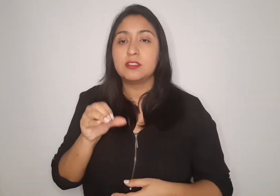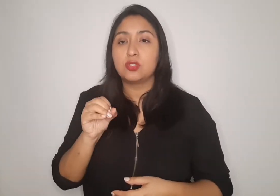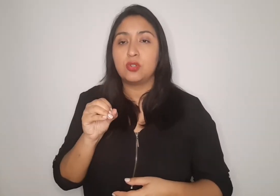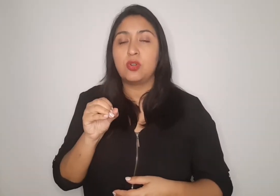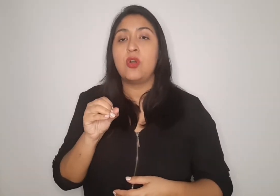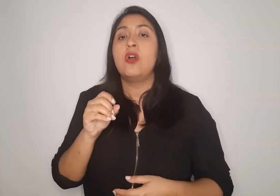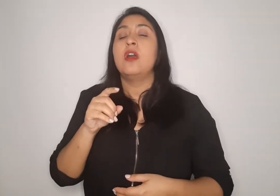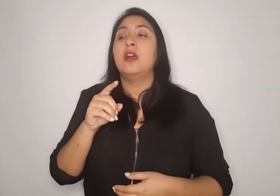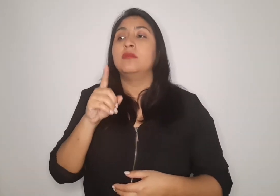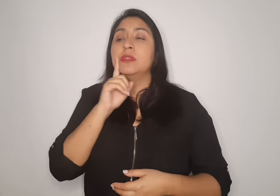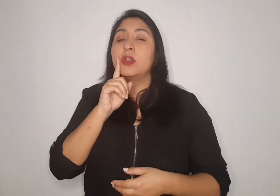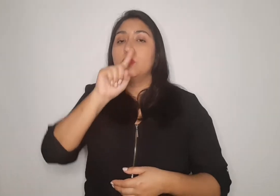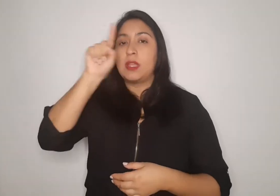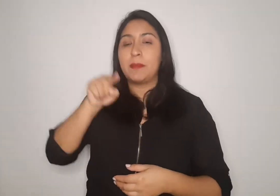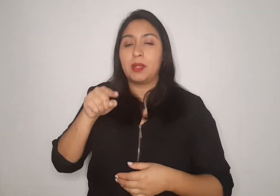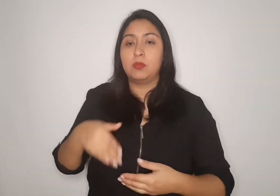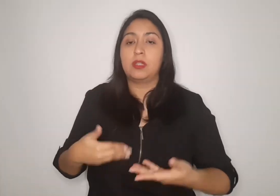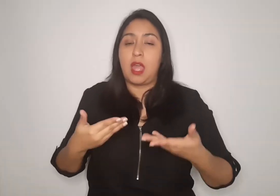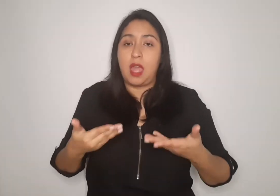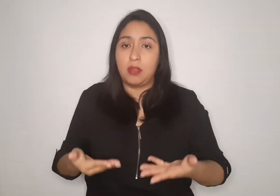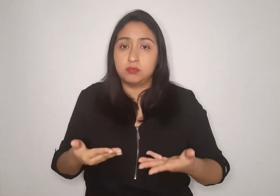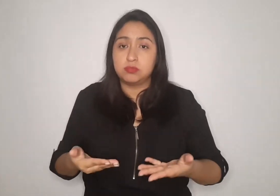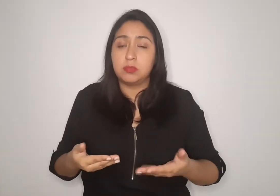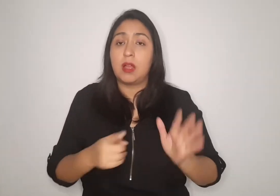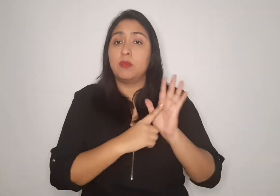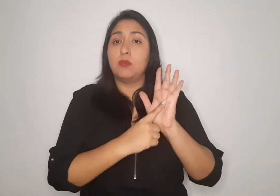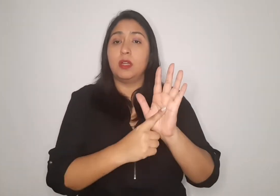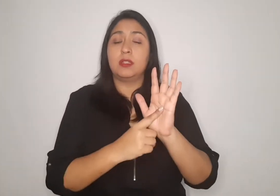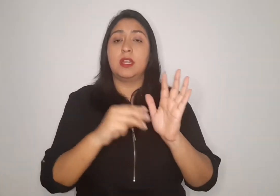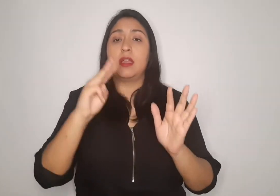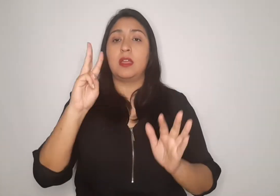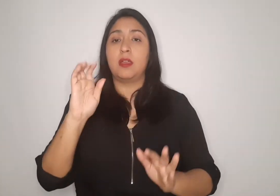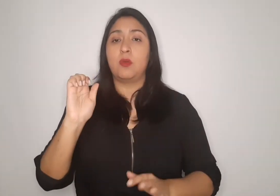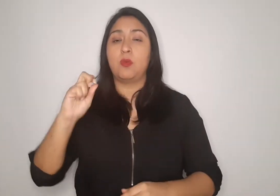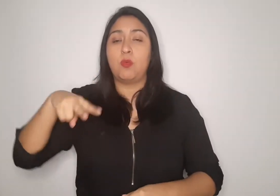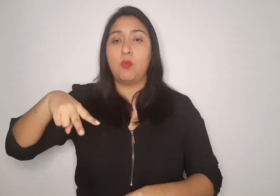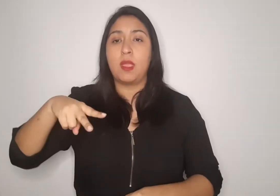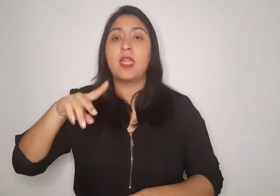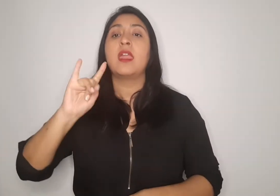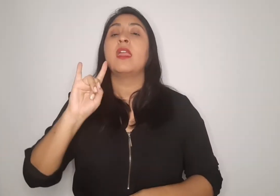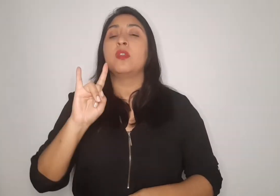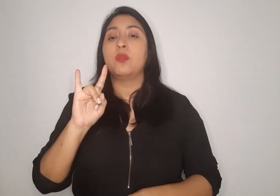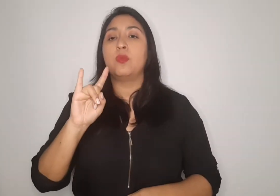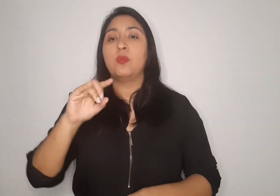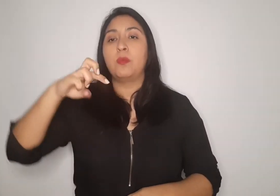la actual muestra Huenu Pelón, ¿hay alguna pieza o hay alguna